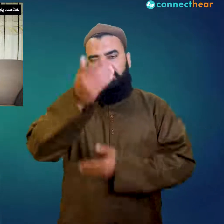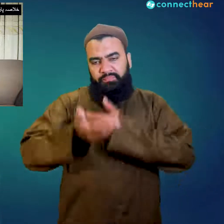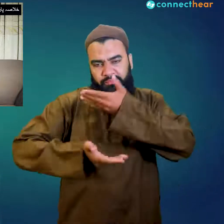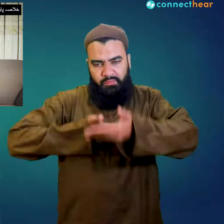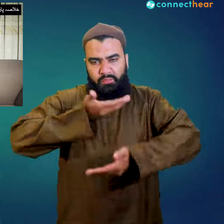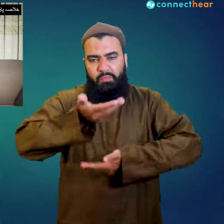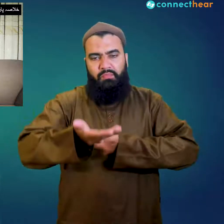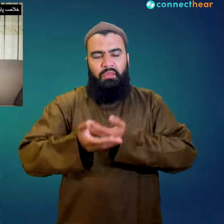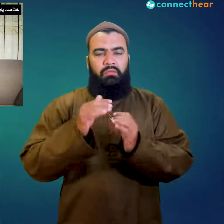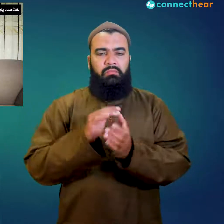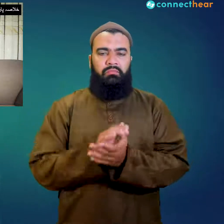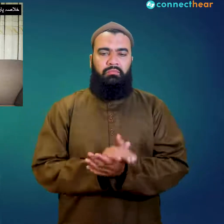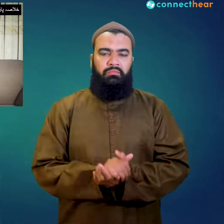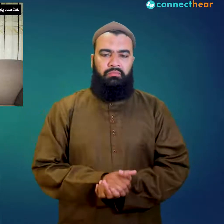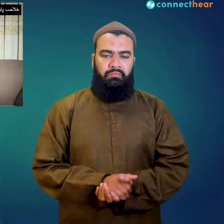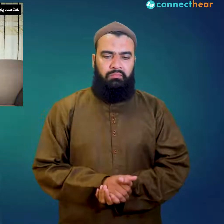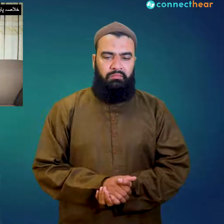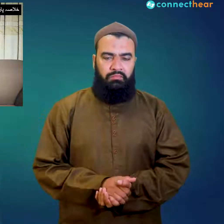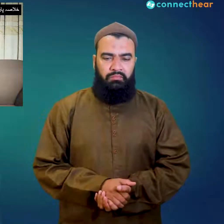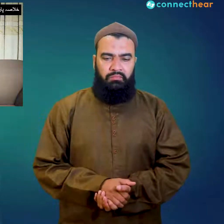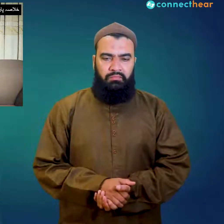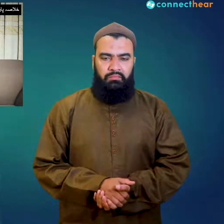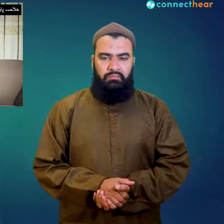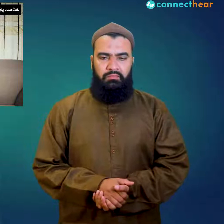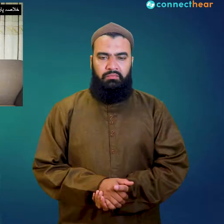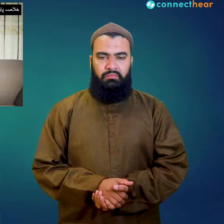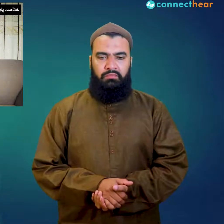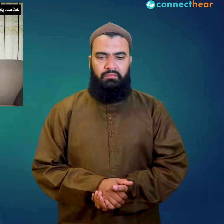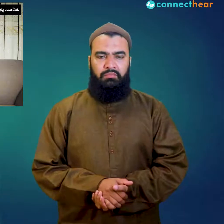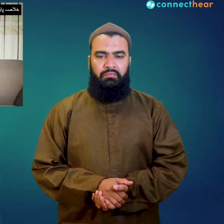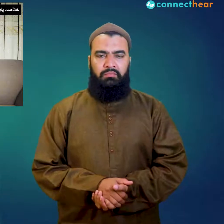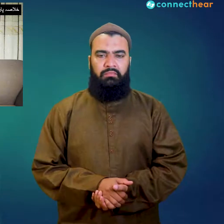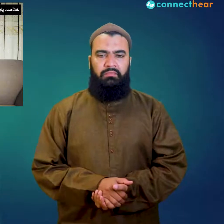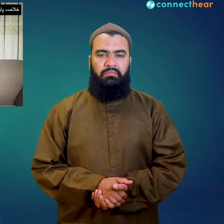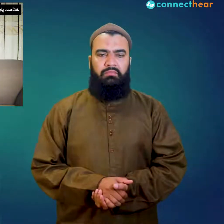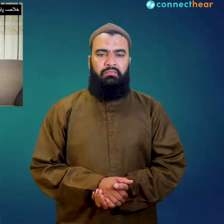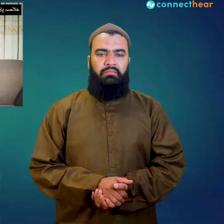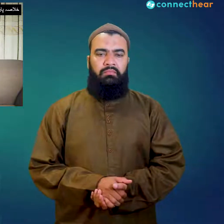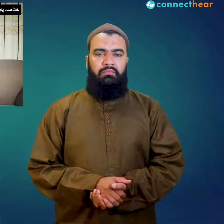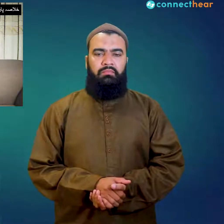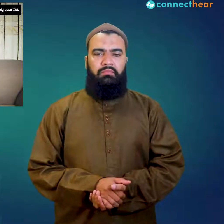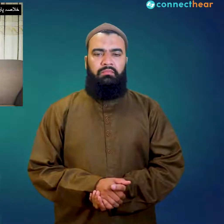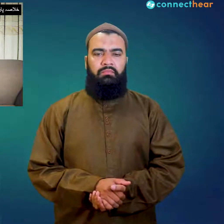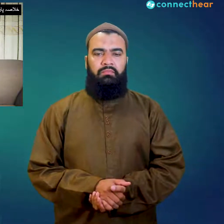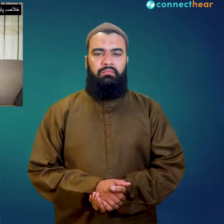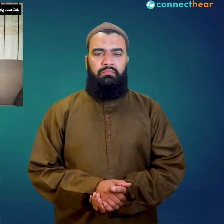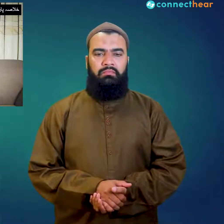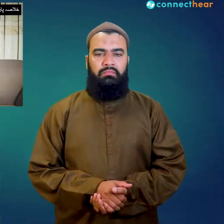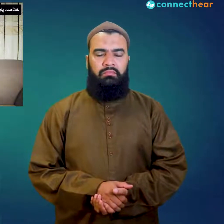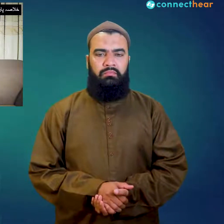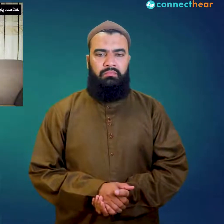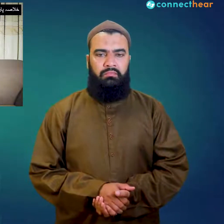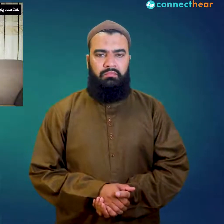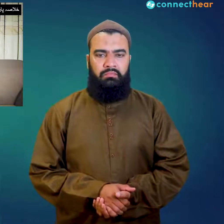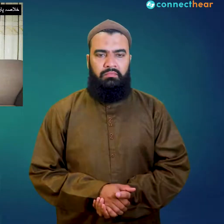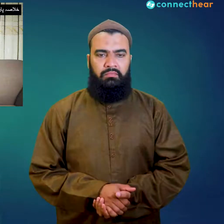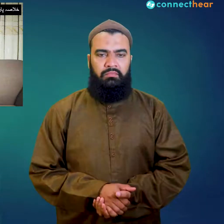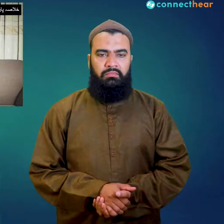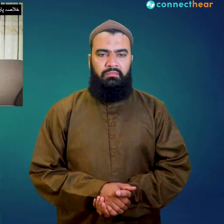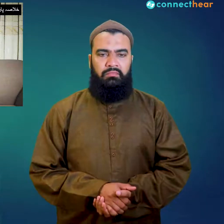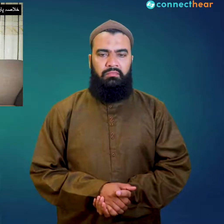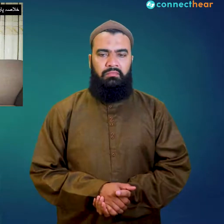رکوع نمبر 11 آیت نمبر 190 تا 194۔ ان فی خلق السماوات